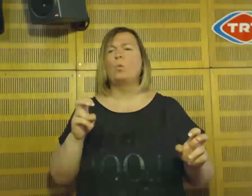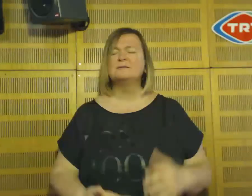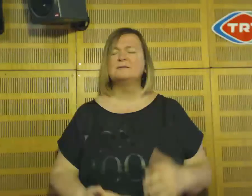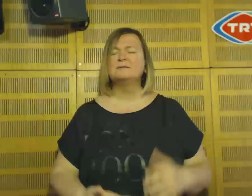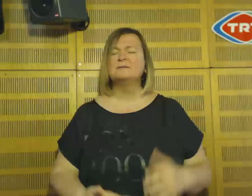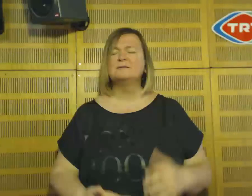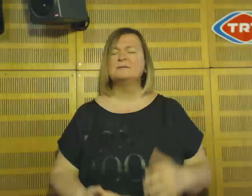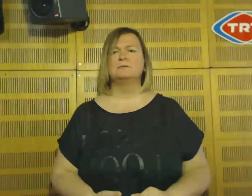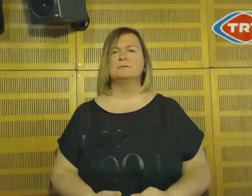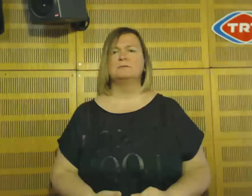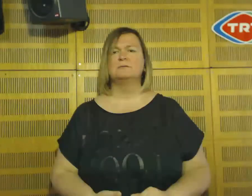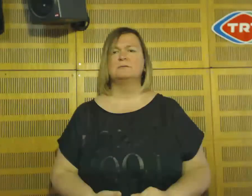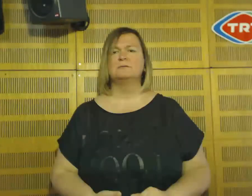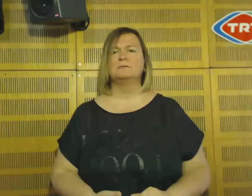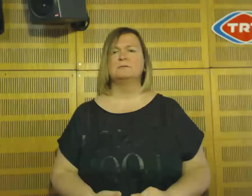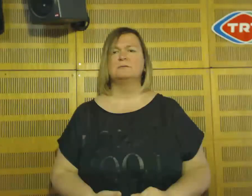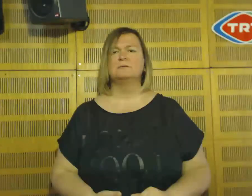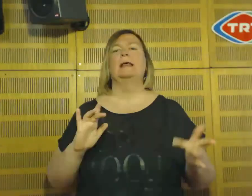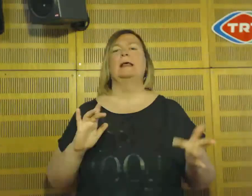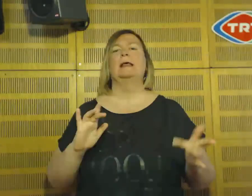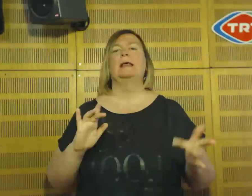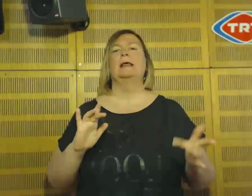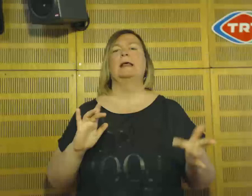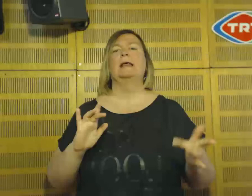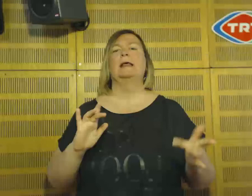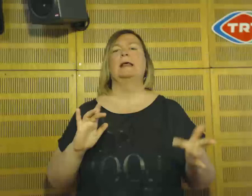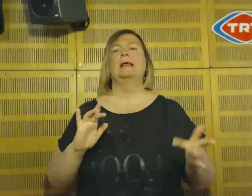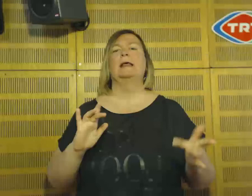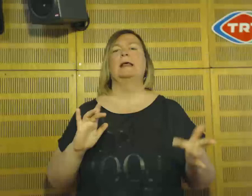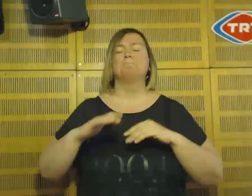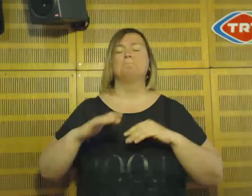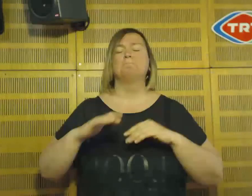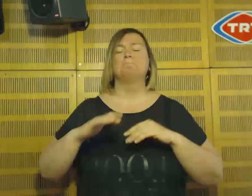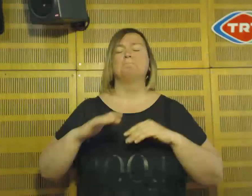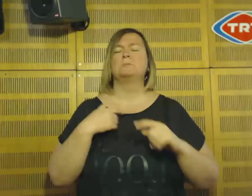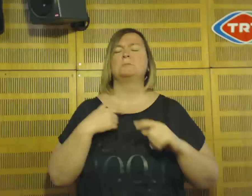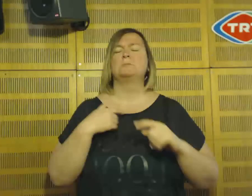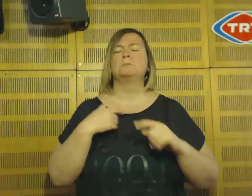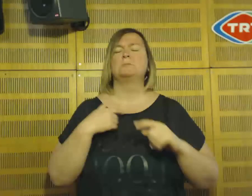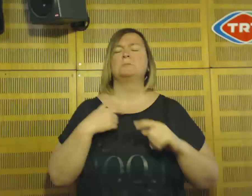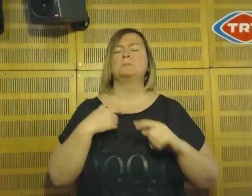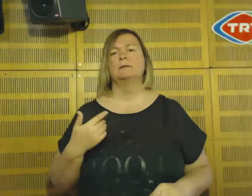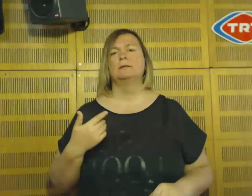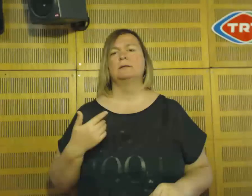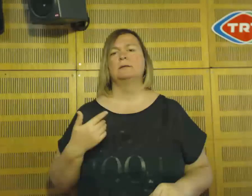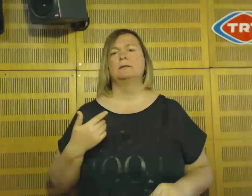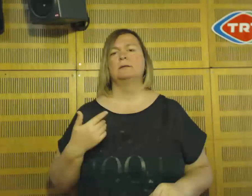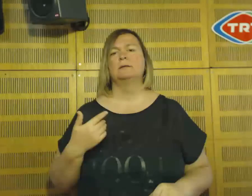Şimdi sosyal medyamızı yaptık. Biz yaşlılar ve geri